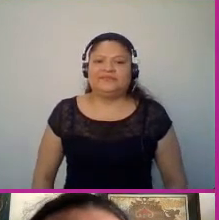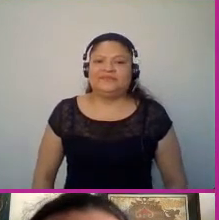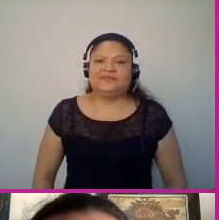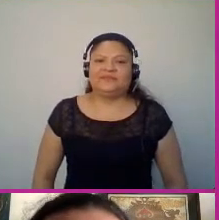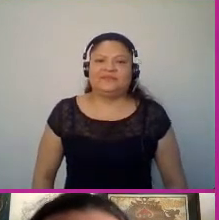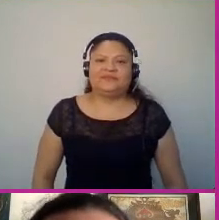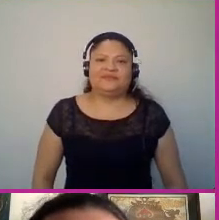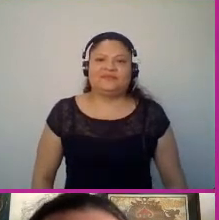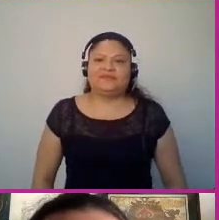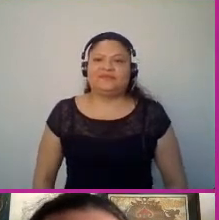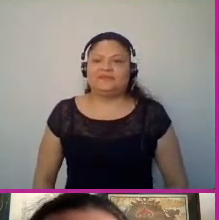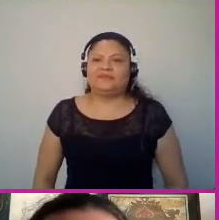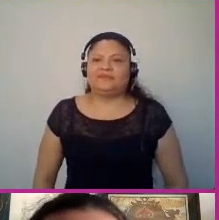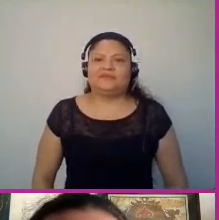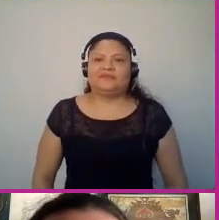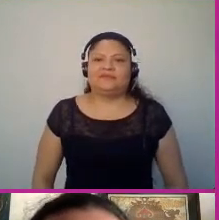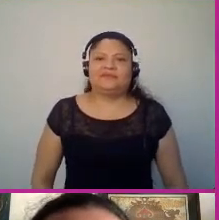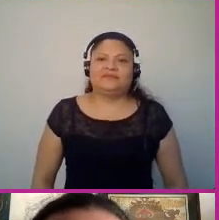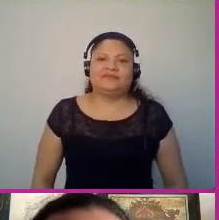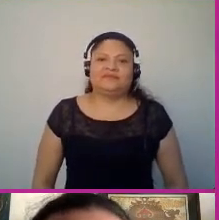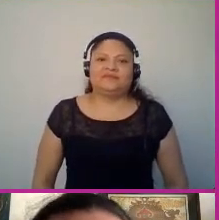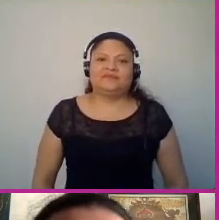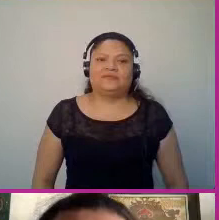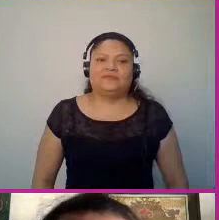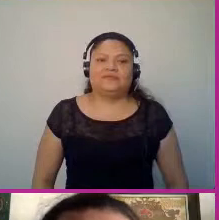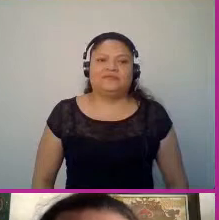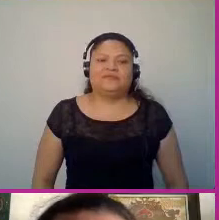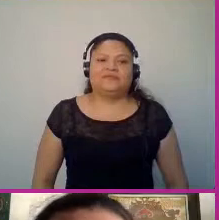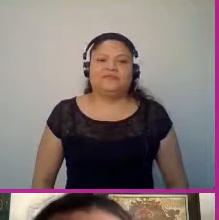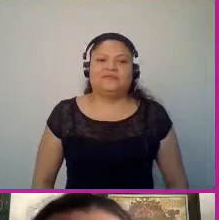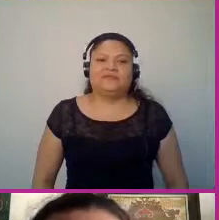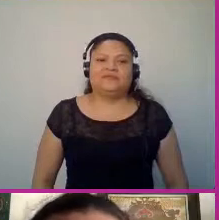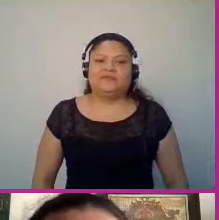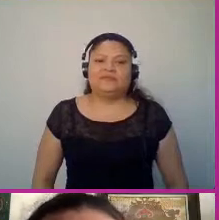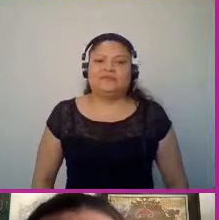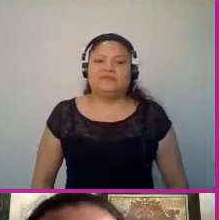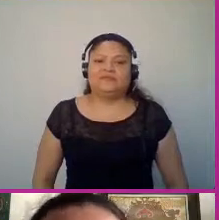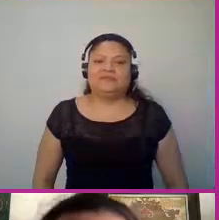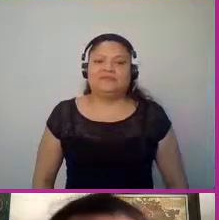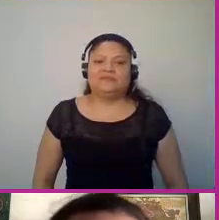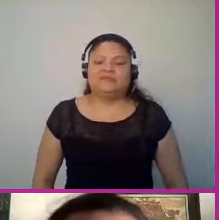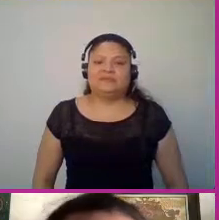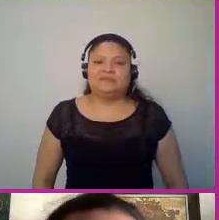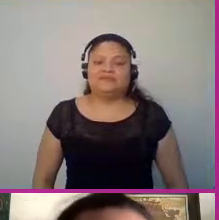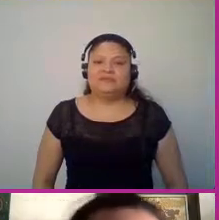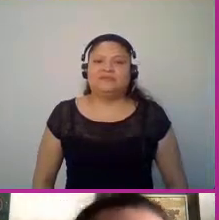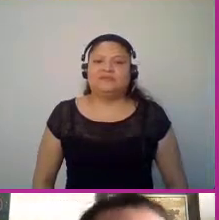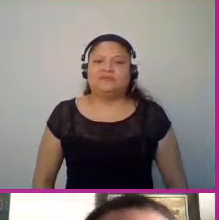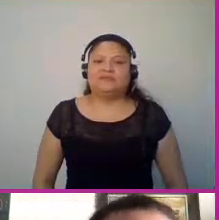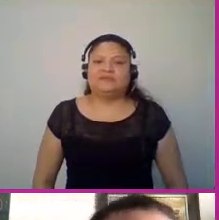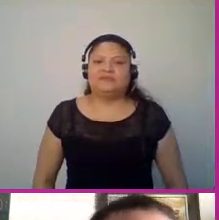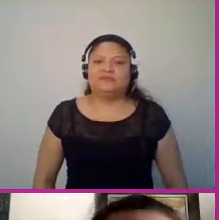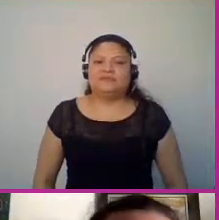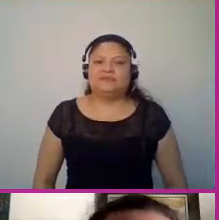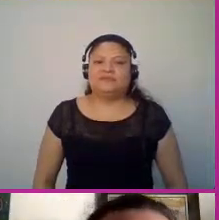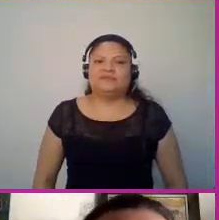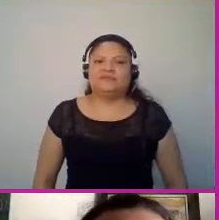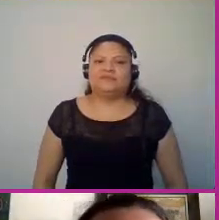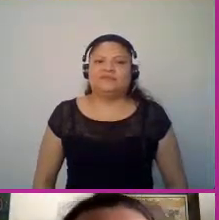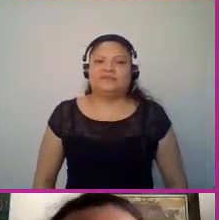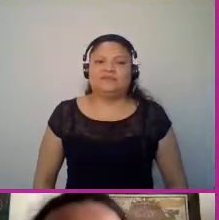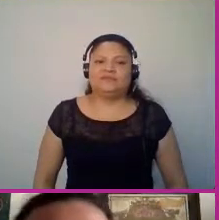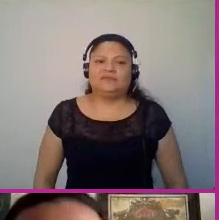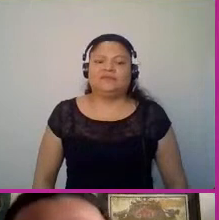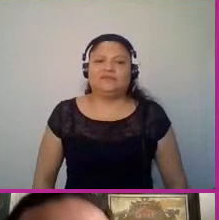que tengas dificultad de llegar al bachillerato con no todos los temas que deberíamos de saber. Pero, pues sí,